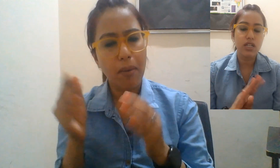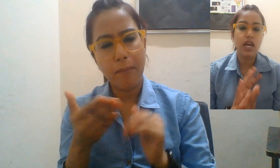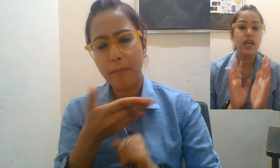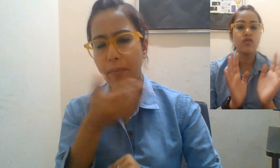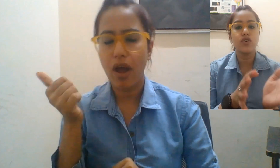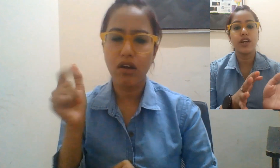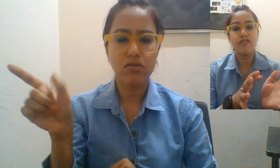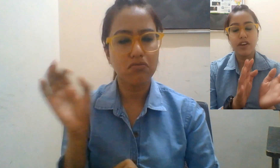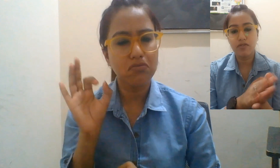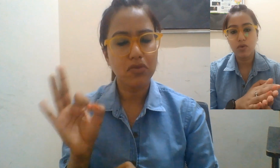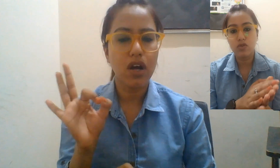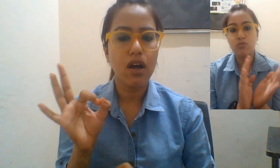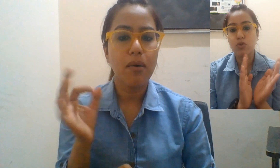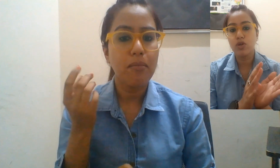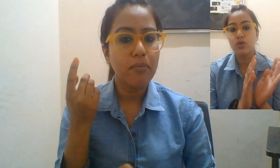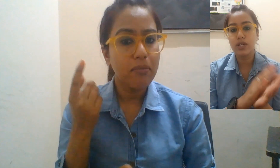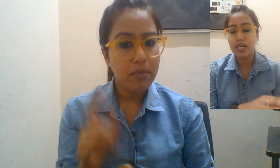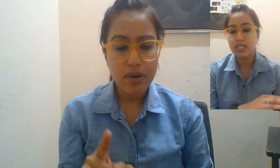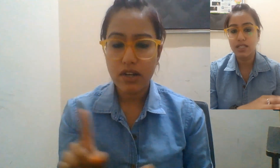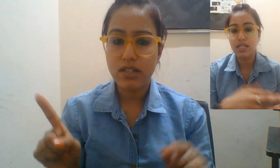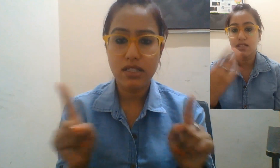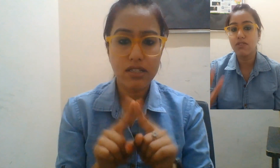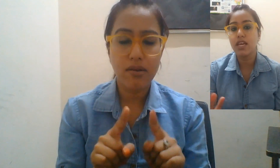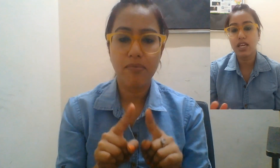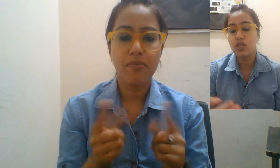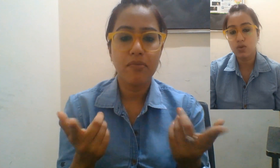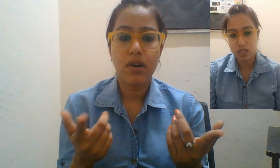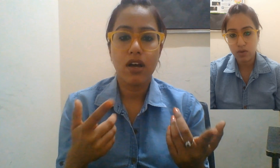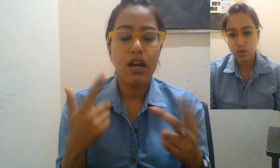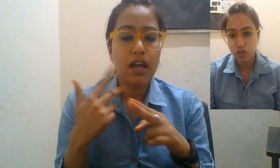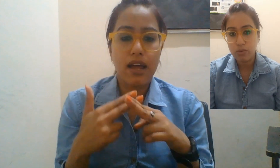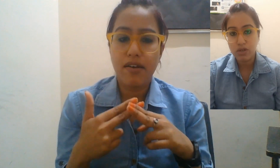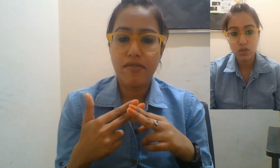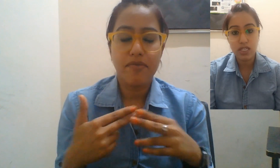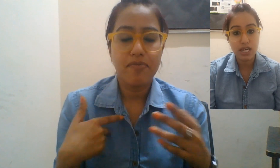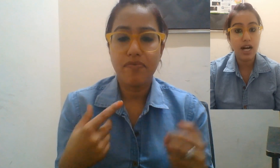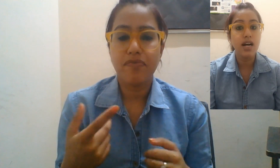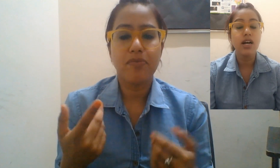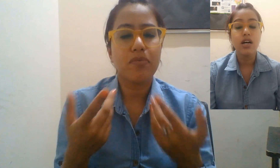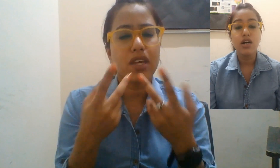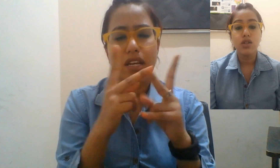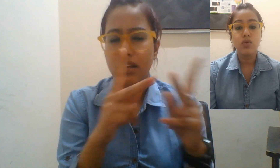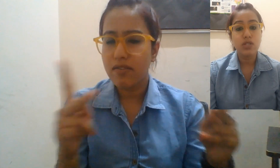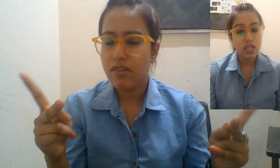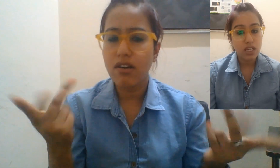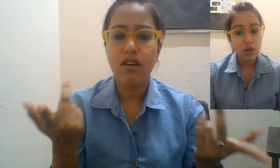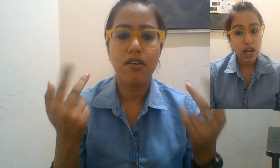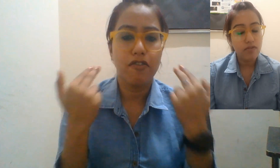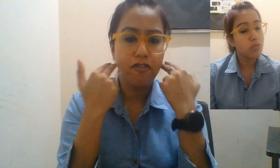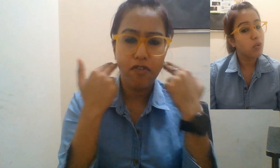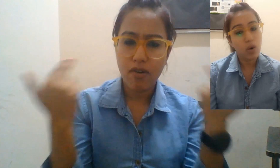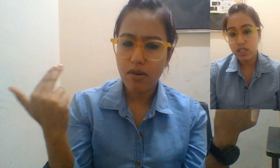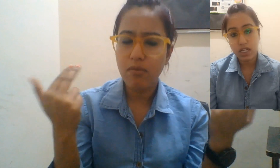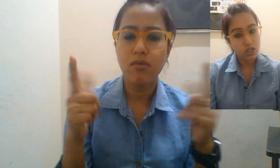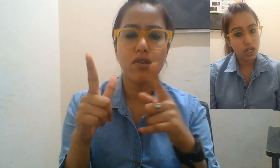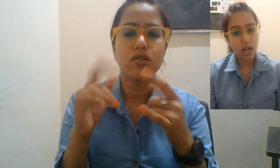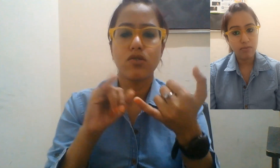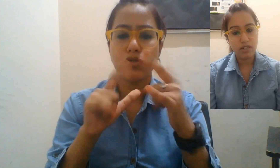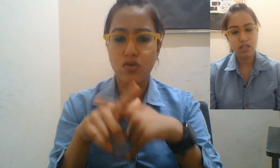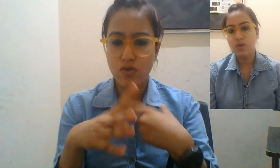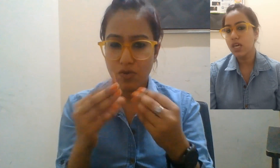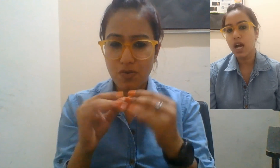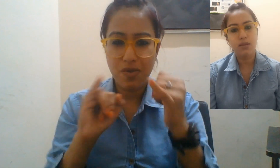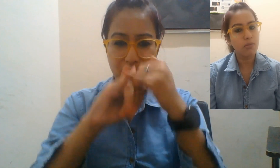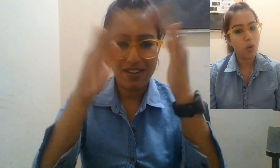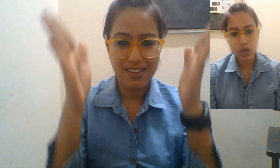और सुन सकता है और जो डेफ है वो जो बोल और सुन नहीं सकती, इसे देख के जो उसने कुछ जो भी कुछ सीखा तो उसके दौरान वो बहुत ही अच्छा